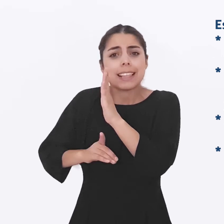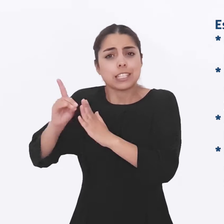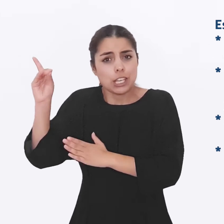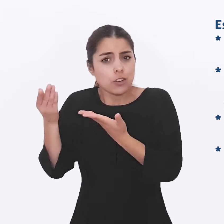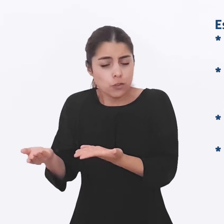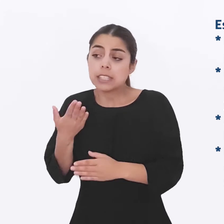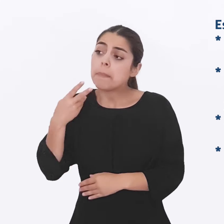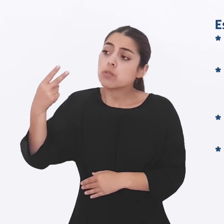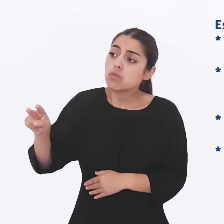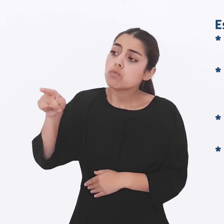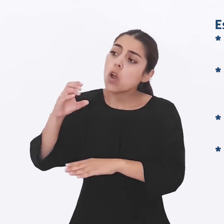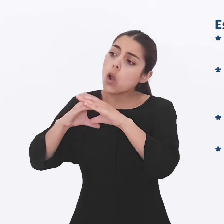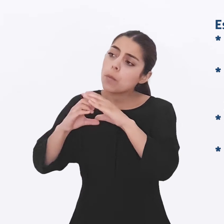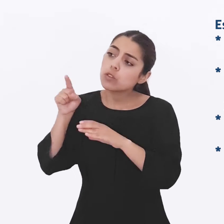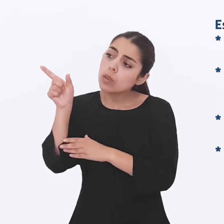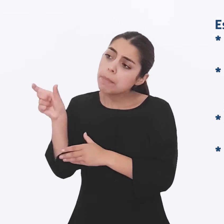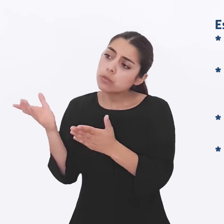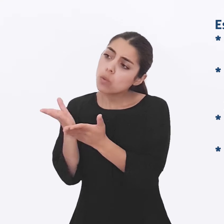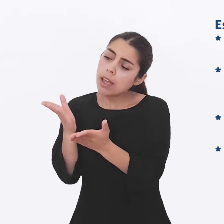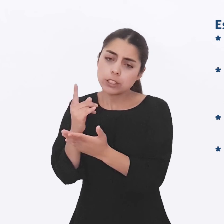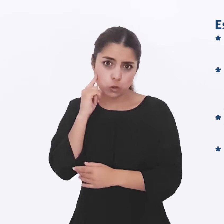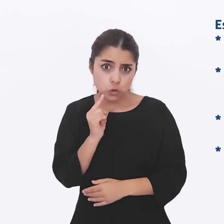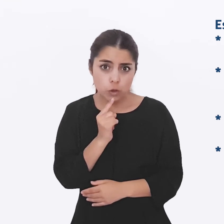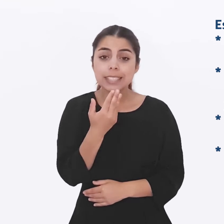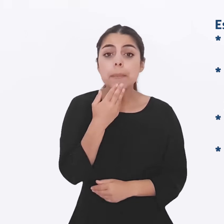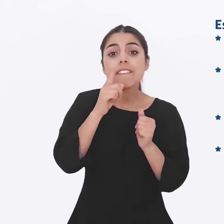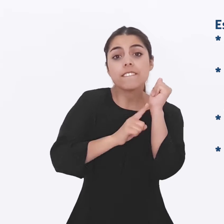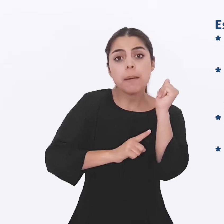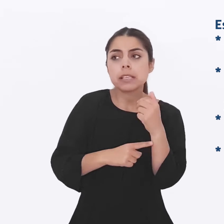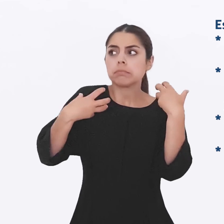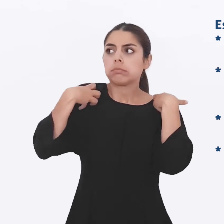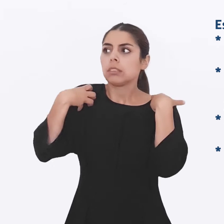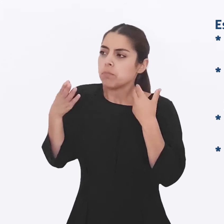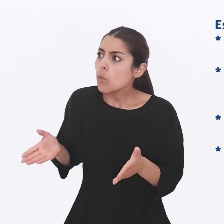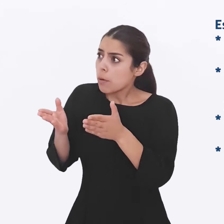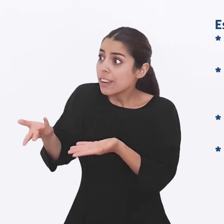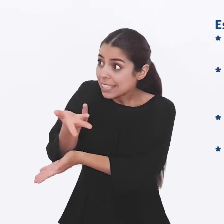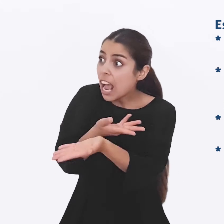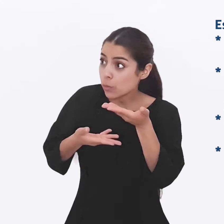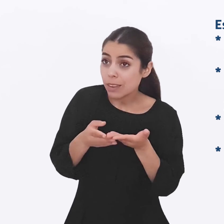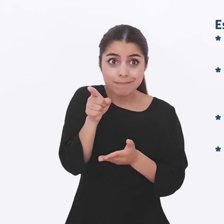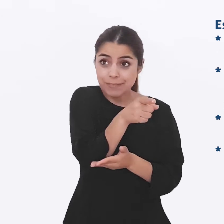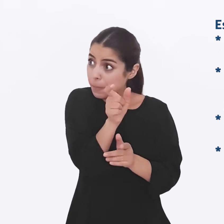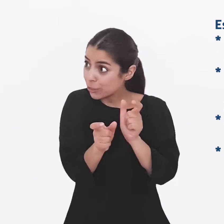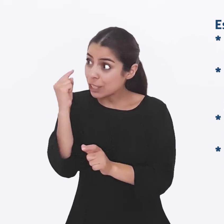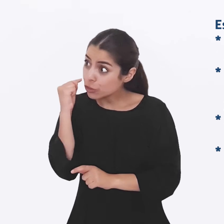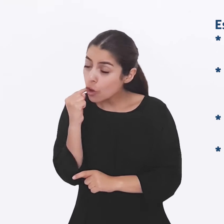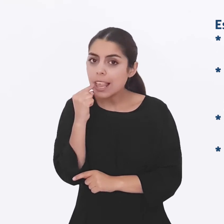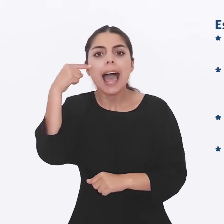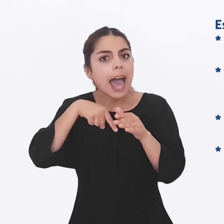de desarrollo y las características comunicativas naturales del estudiante. Promover instancias de interacción con pares, oyentes y sordos,